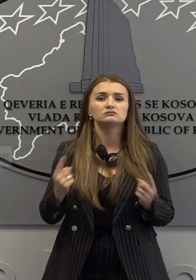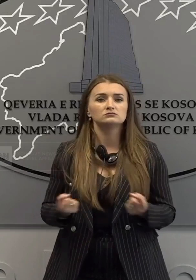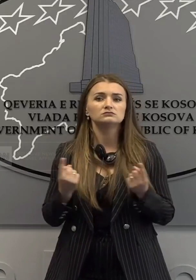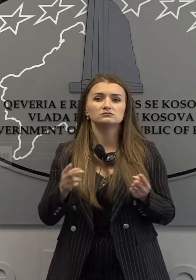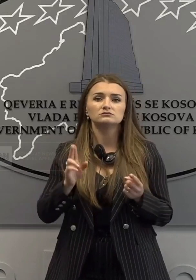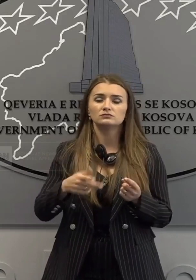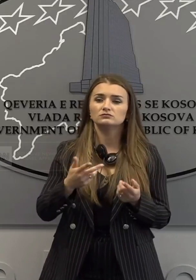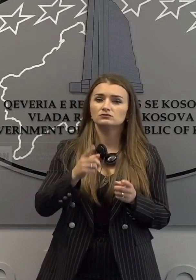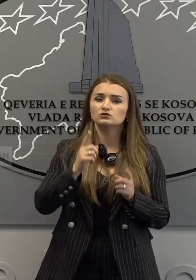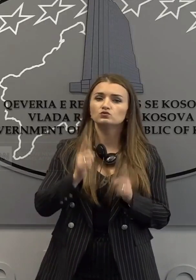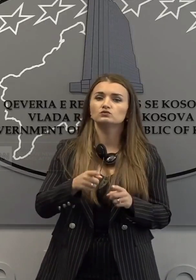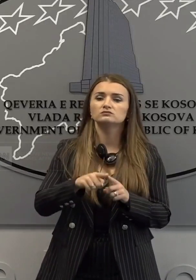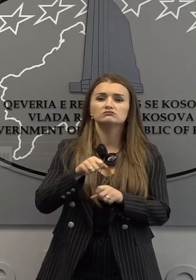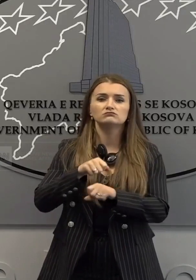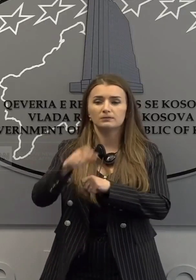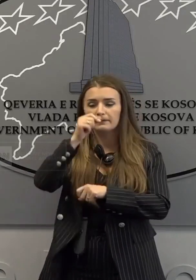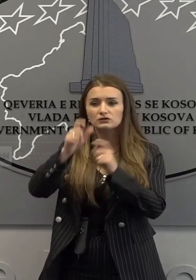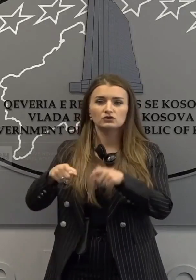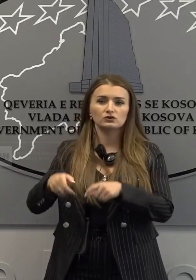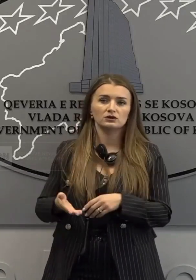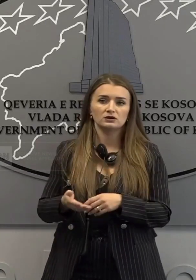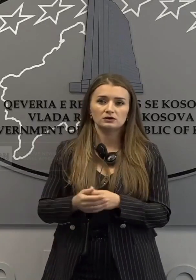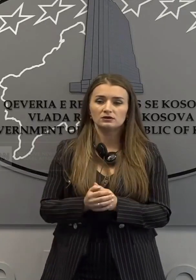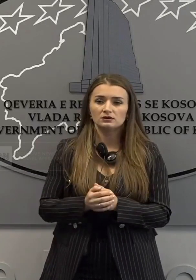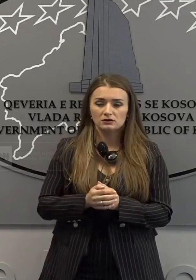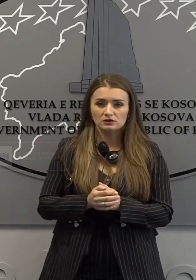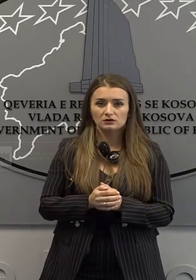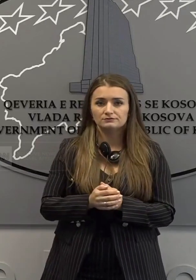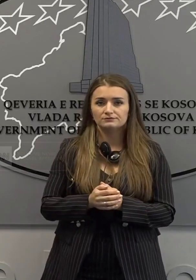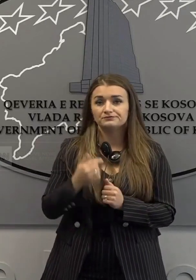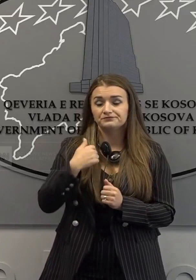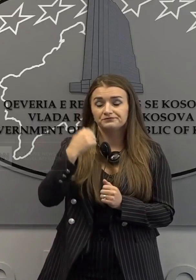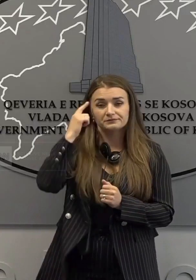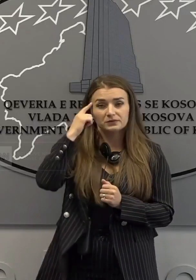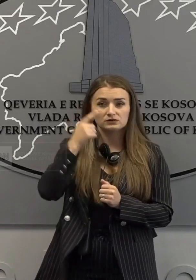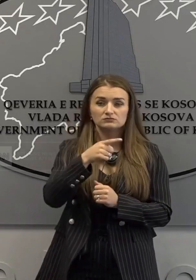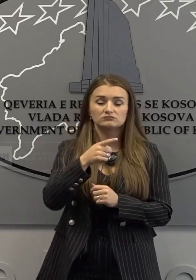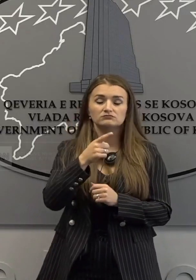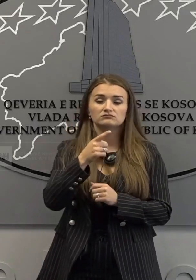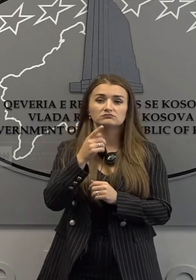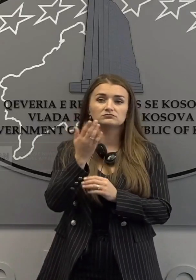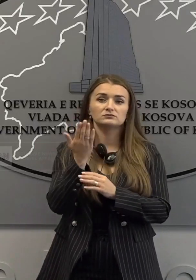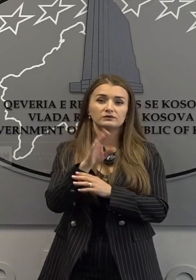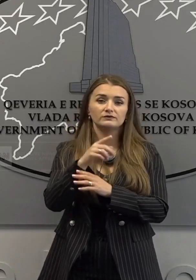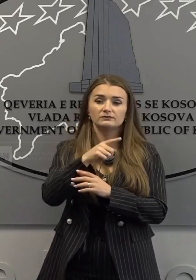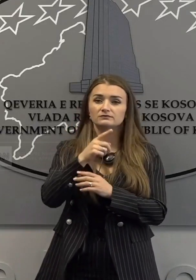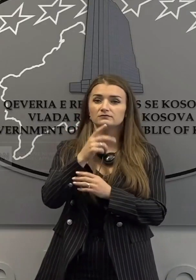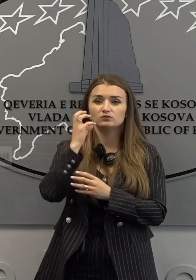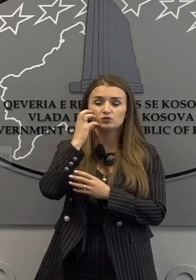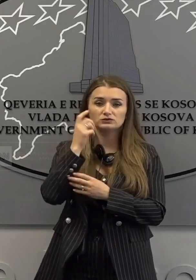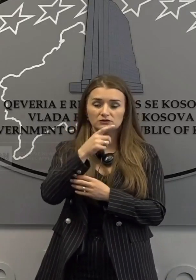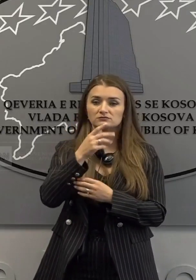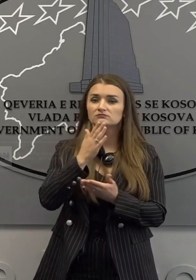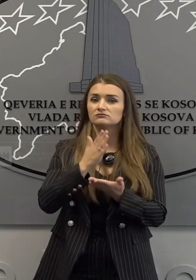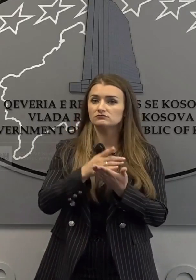ndaj të gjithë të tjerëve. Unë besoj që zyrtarët e Brukselit do ta kenë parë konferencën për media, të cilën e